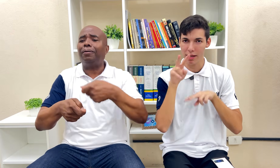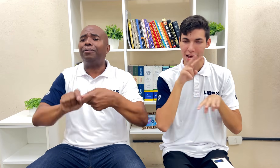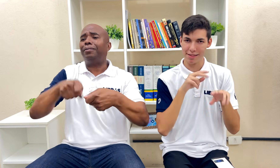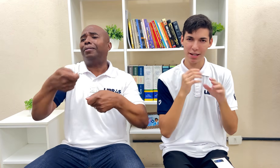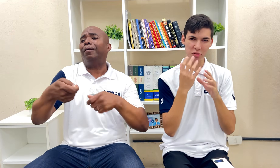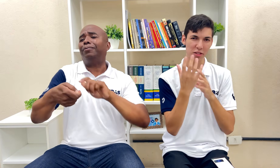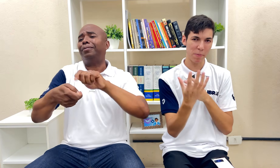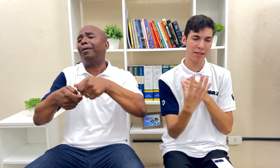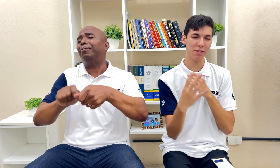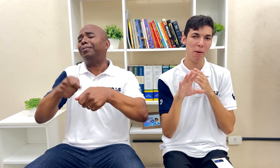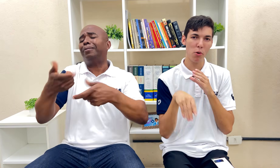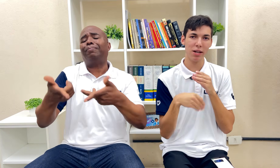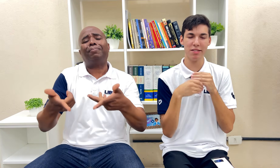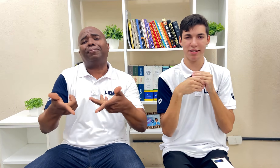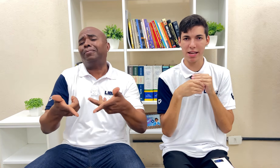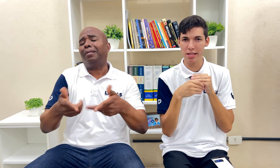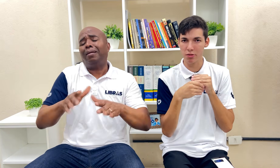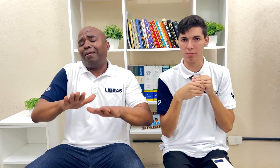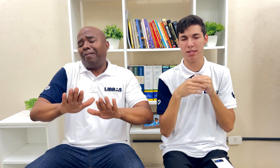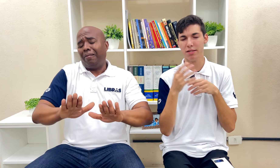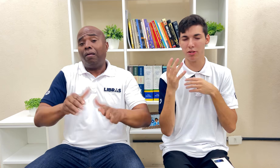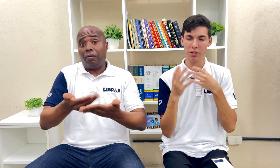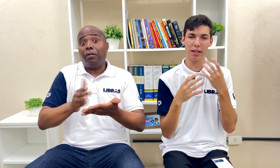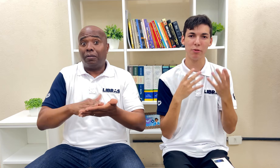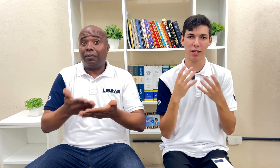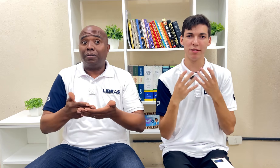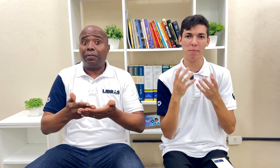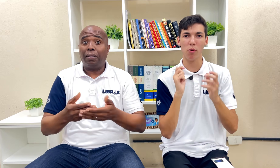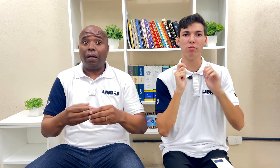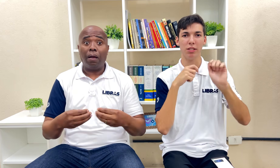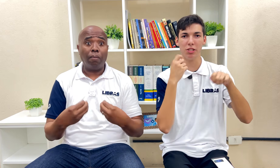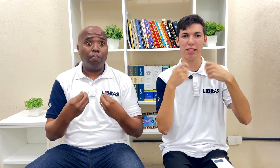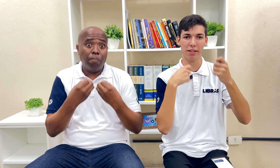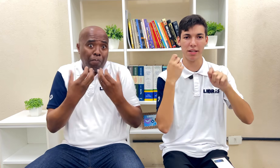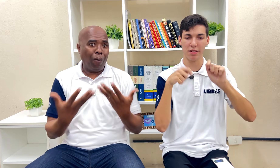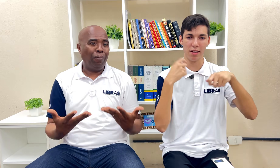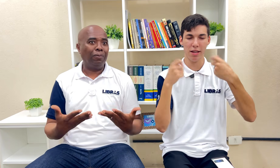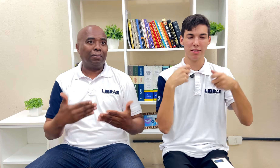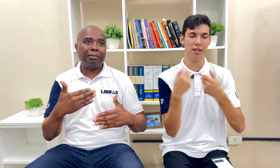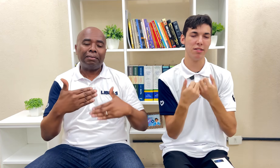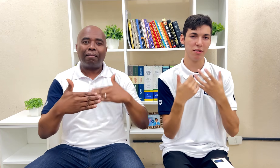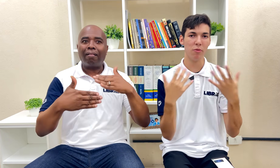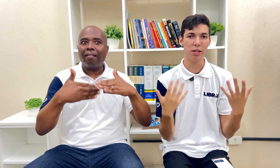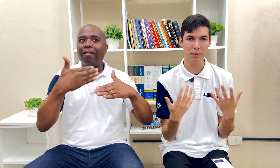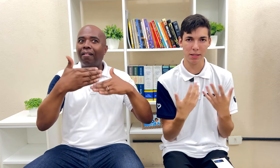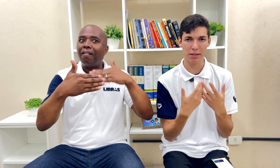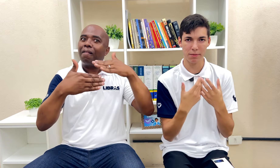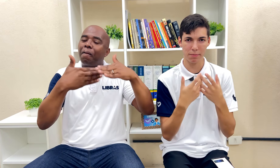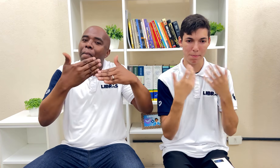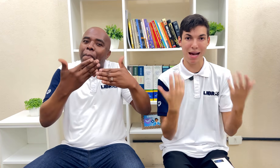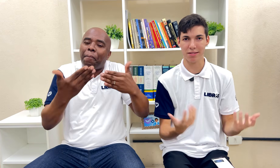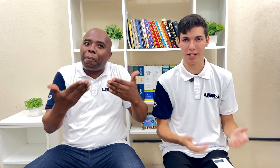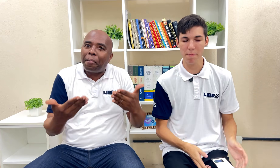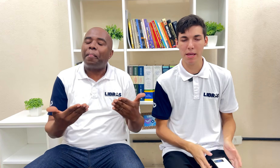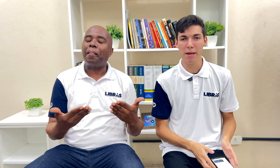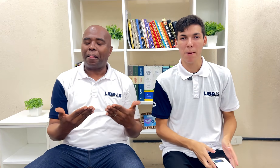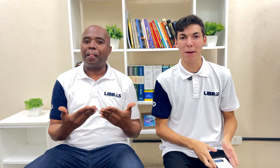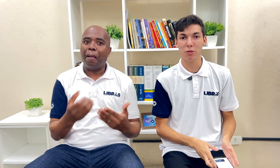Até na sua interpretação é bom acrescentar isso, mas às vezes eu entendo que às vezes é bom, a gente tem que ter essa sinalização em massa, né? Mas o